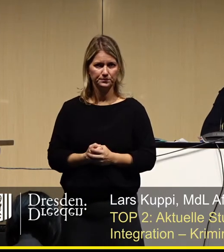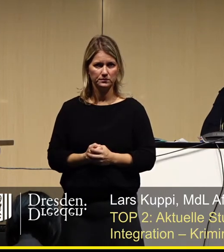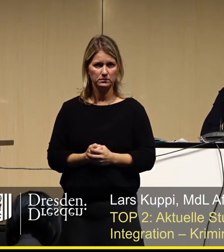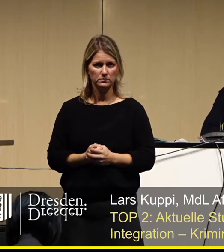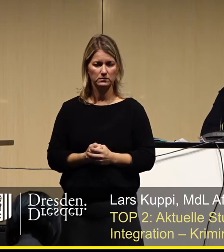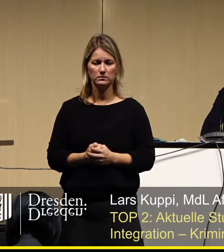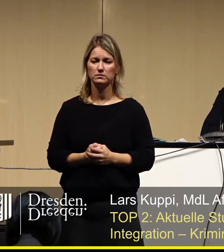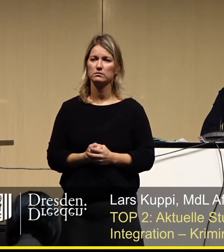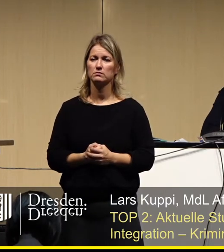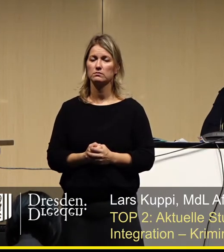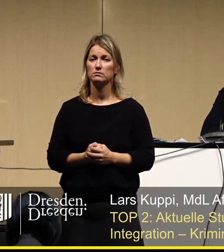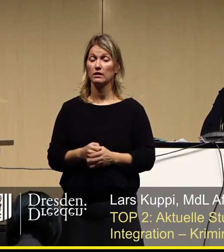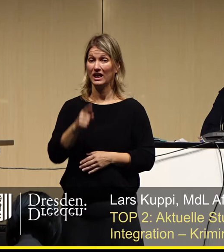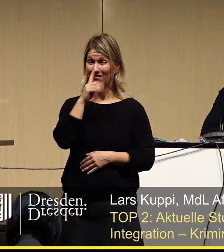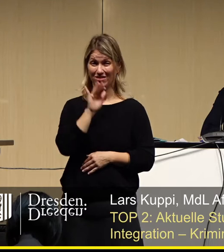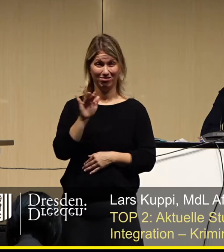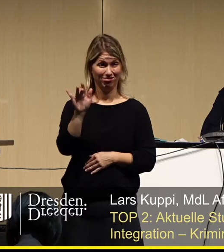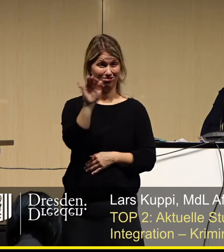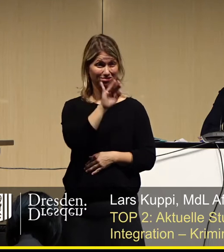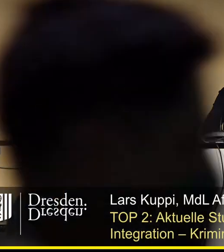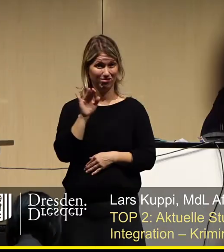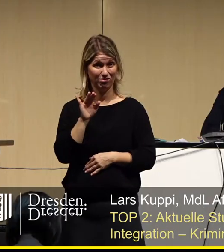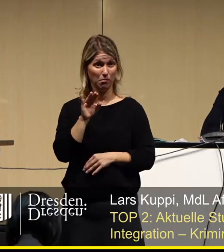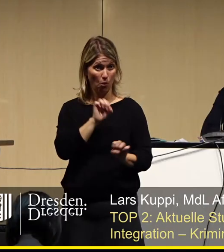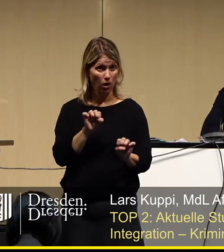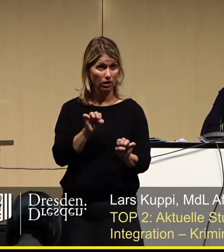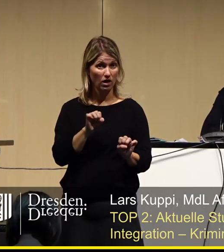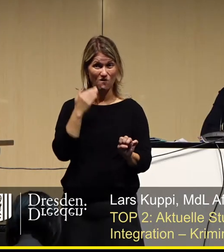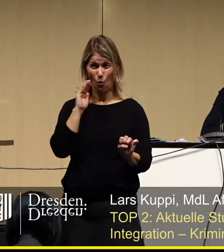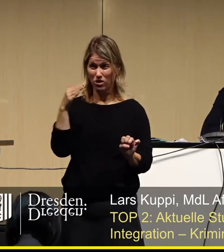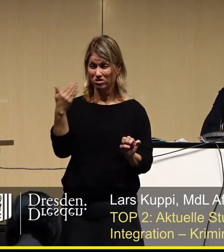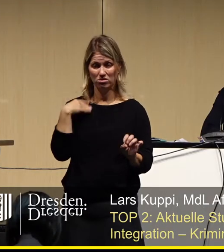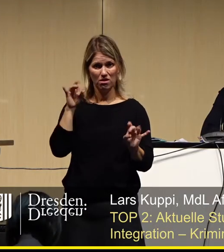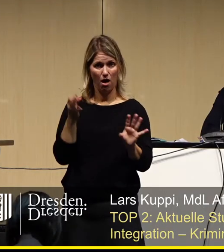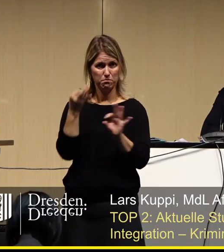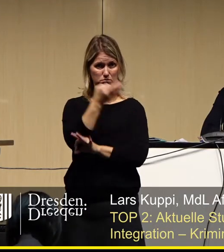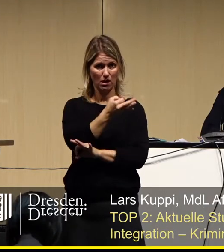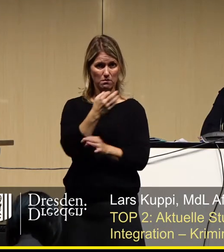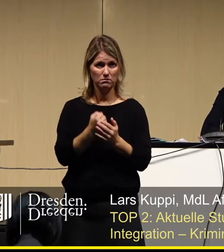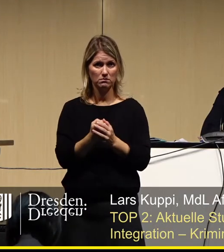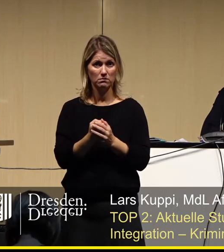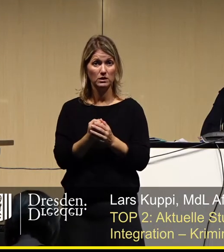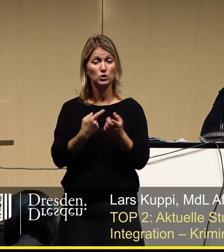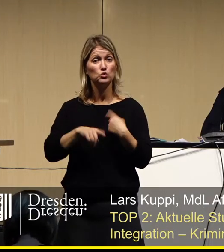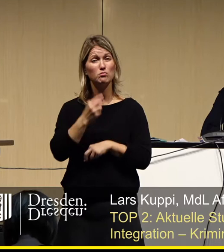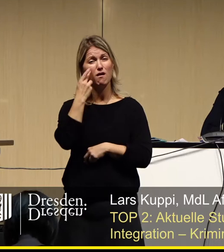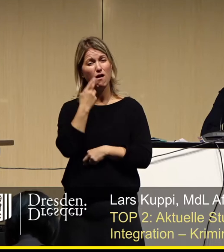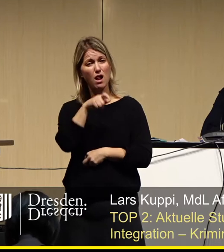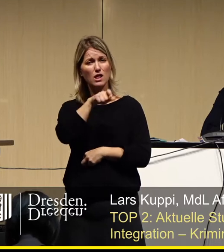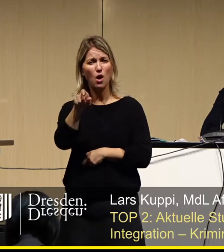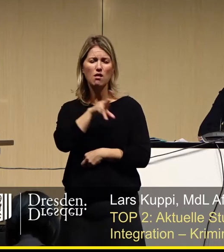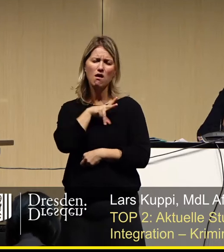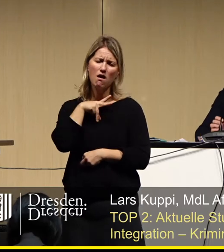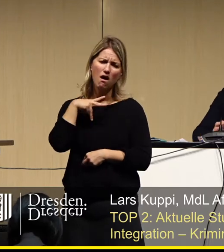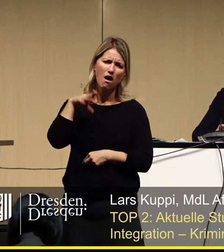Wer kann, zieht aus diesen Wohngebieten weg. Ältere Bewohner, die oft seit Jahrzehnten dort leben, wollen